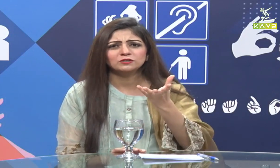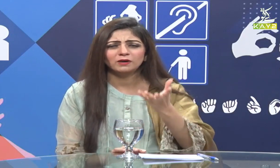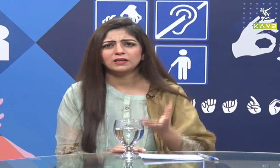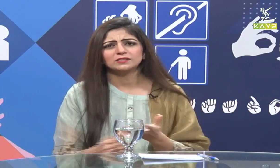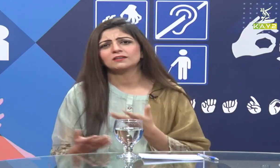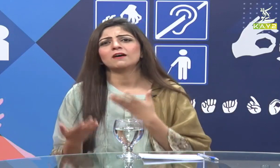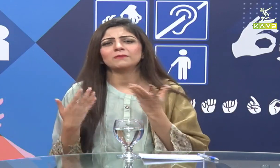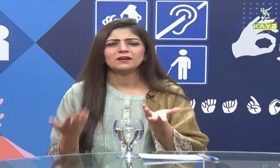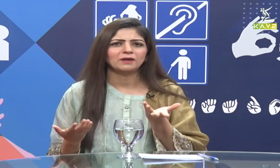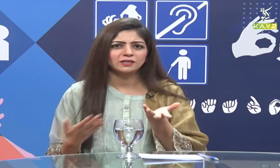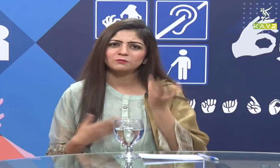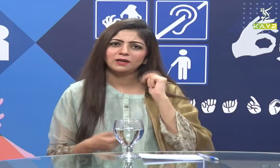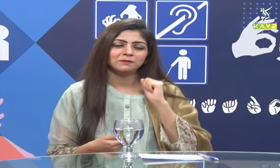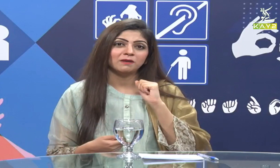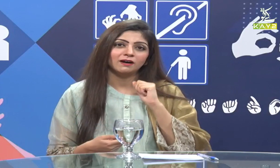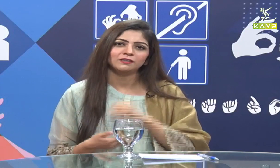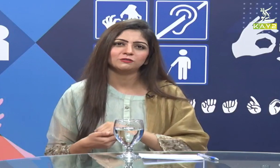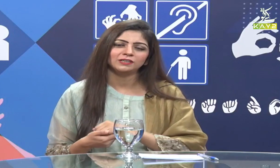ज़ुबान है। जिस तरह हमें हमारी ज़ुबान पे महारत होती है